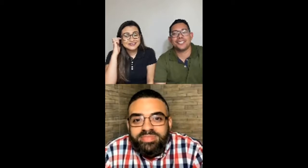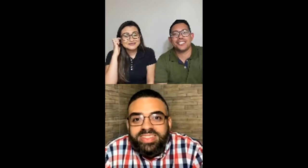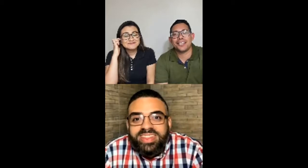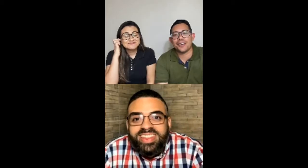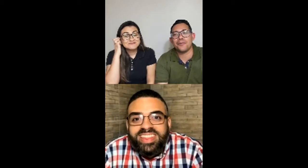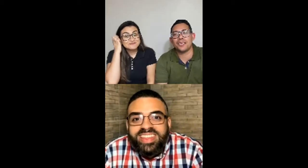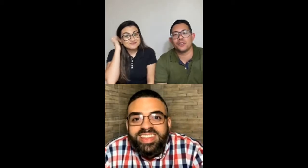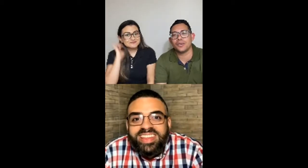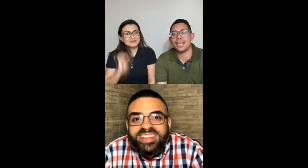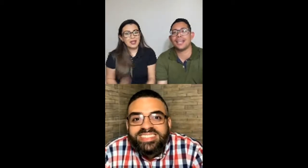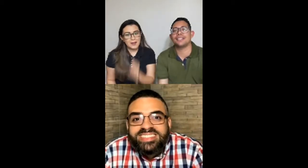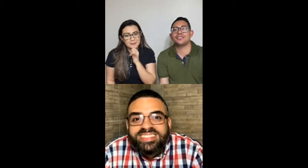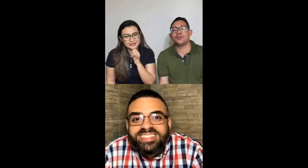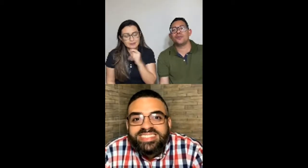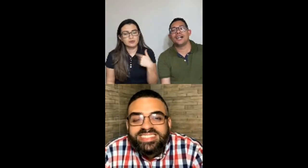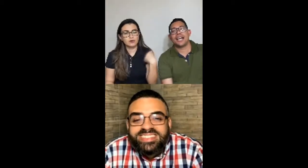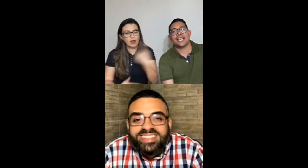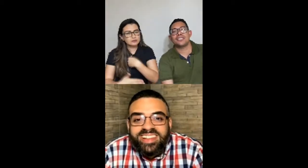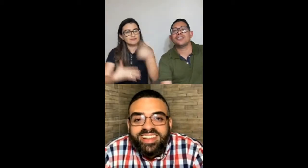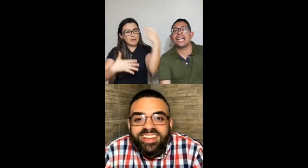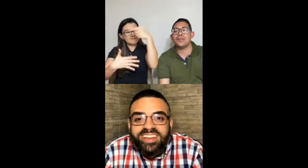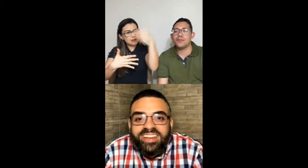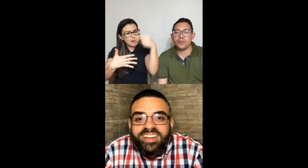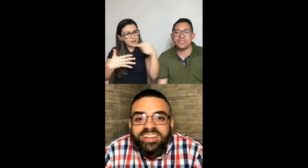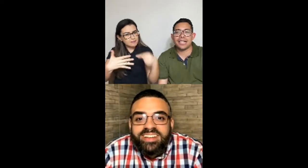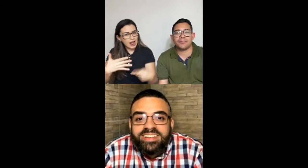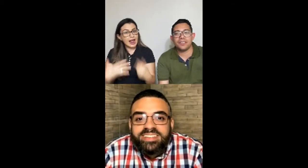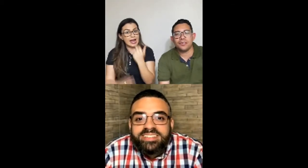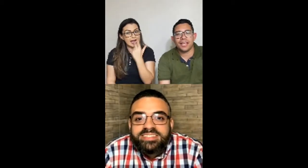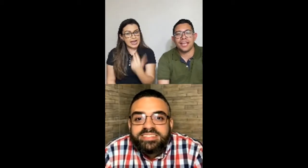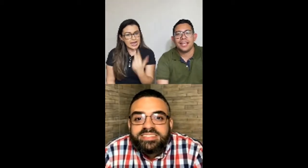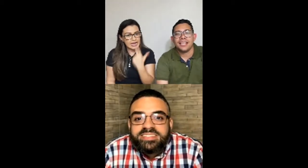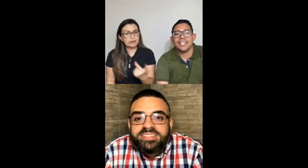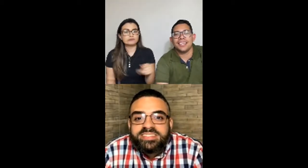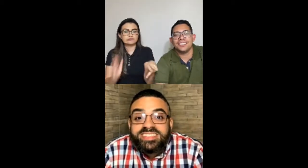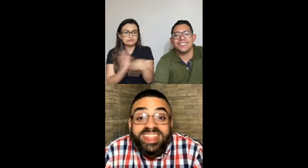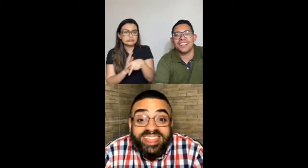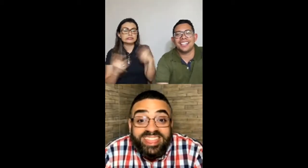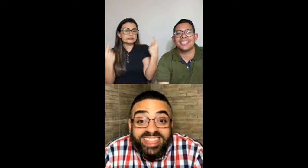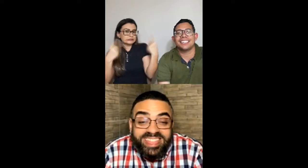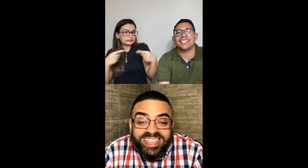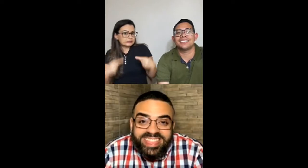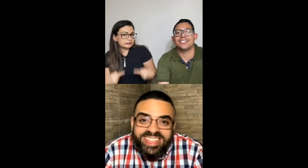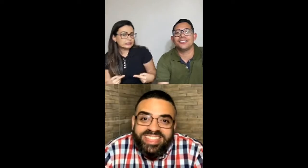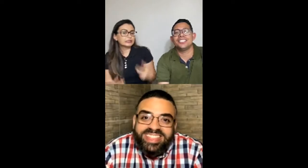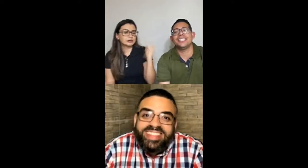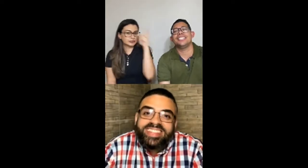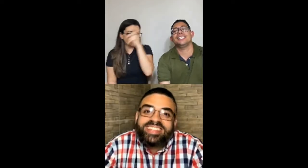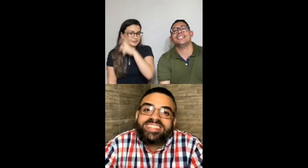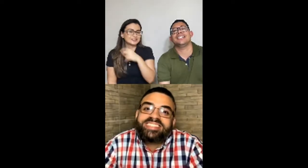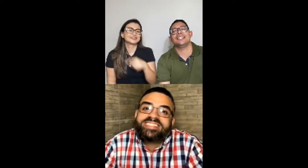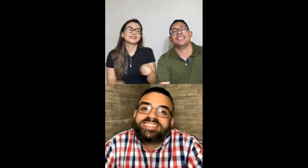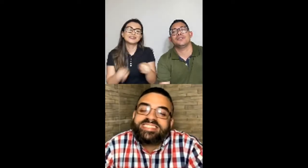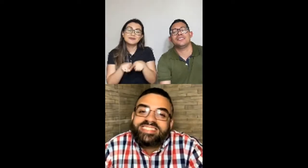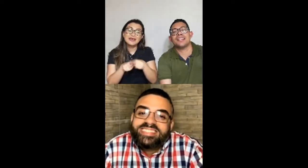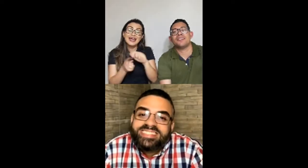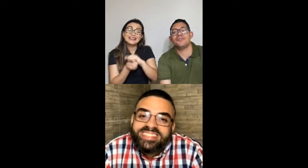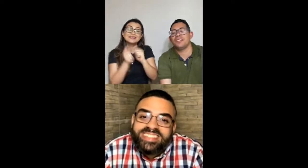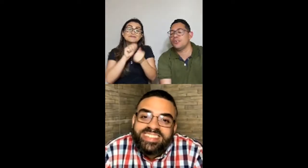Então a gente até comentou, né? A questão da língua foi um desafio, né? E aí você falando dessa questão